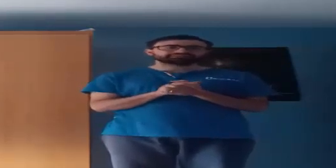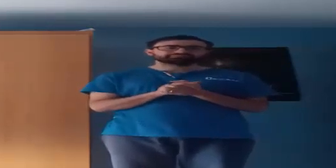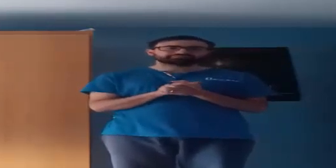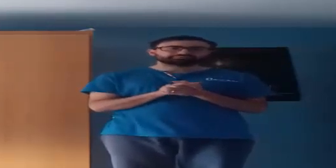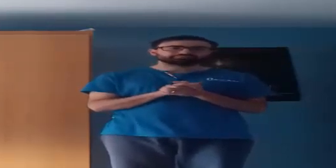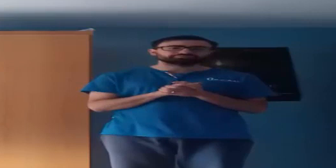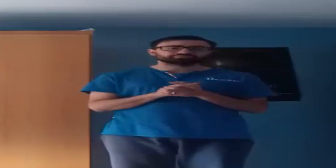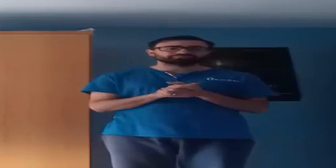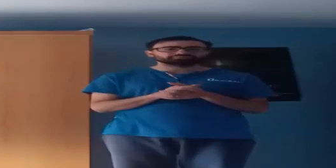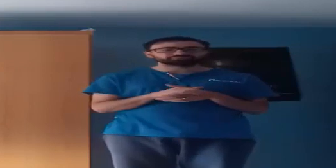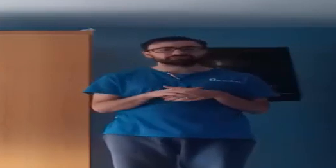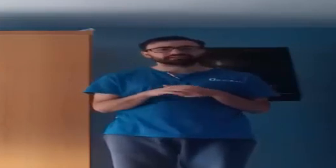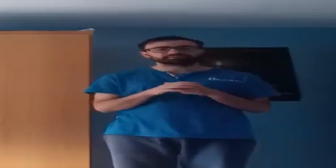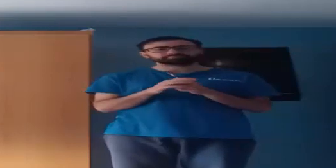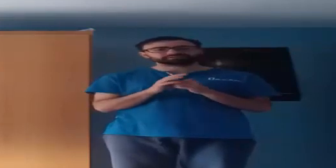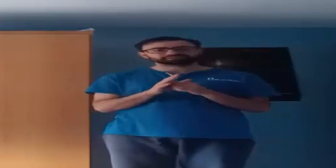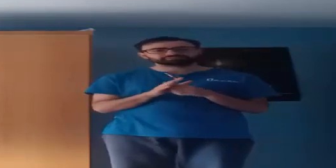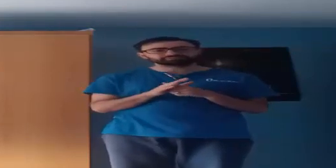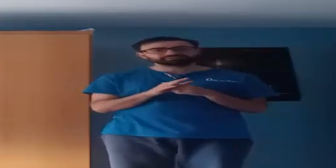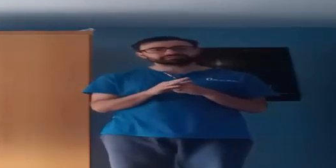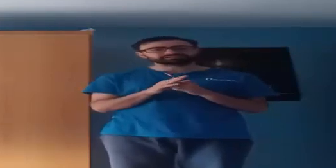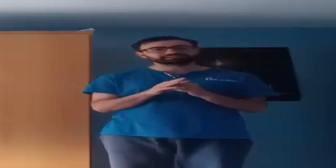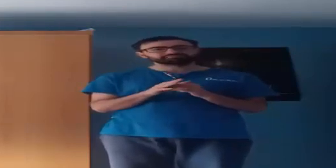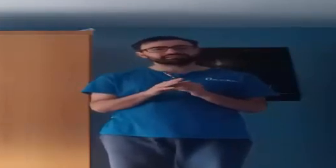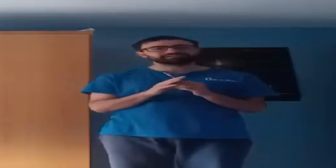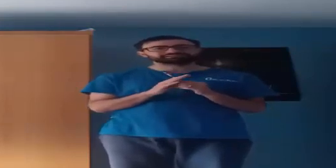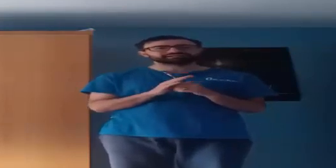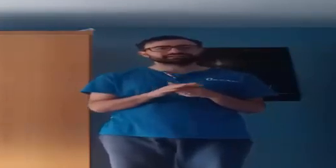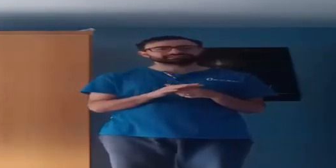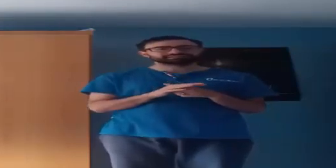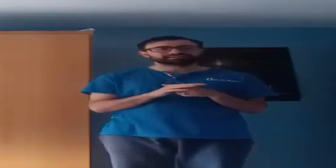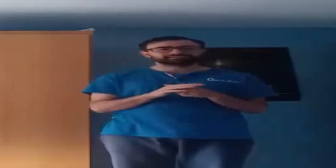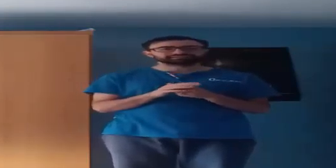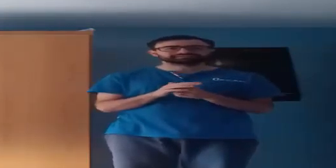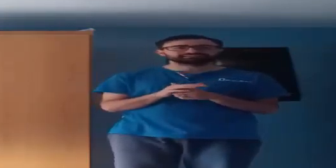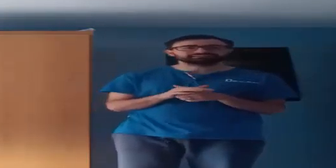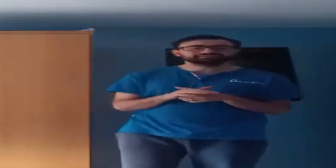el inframundo. O sea, Perséfone ya estaba en las garras de Hades.